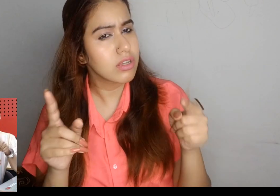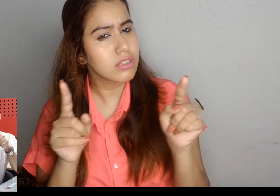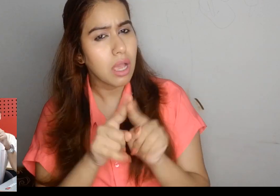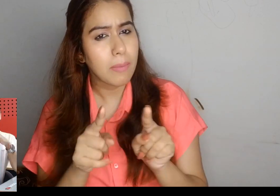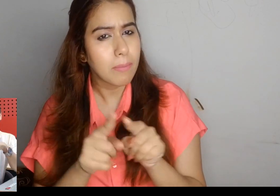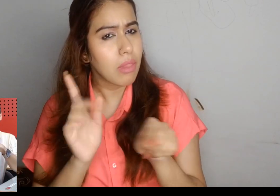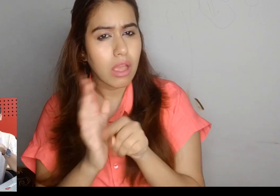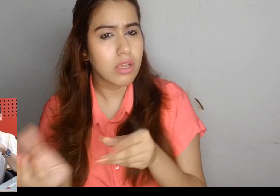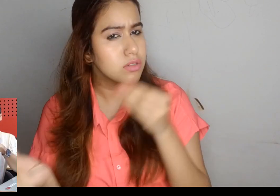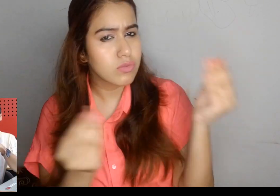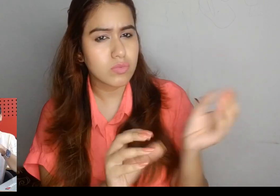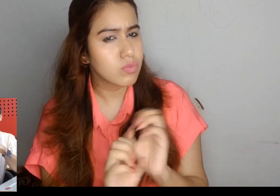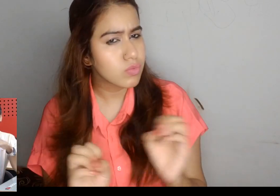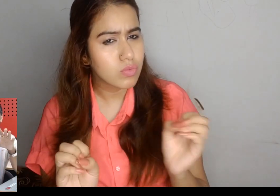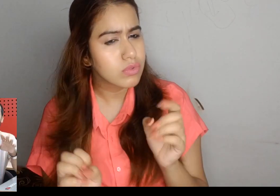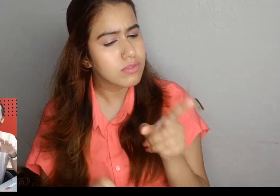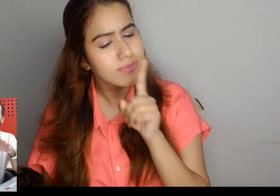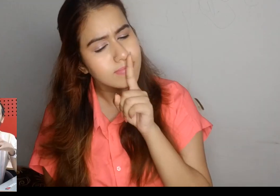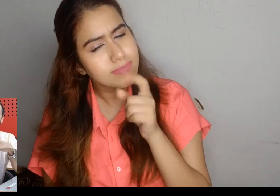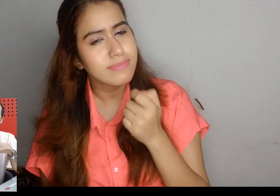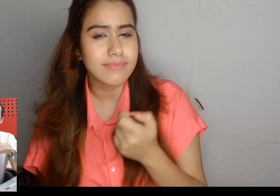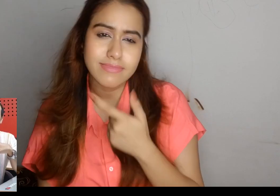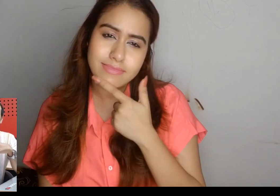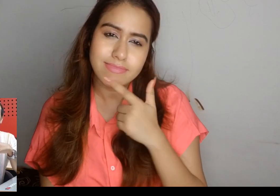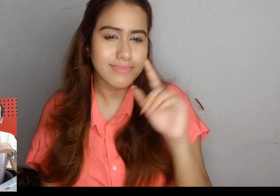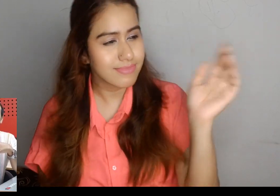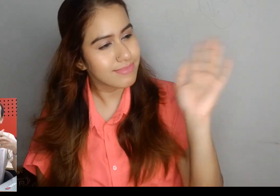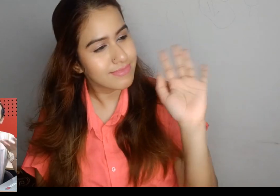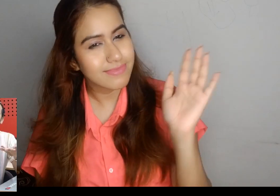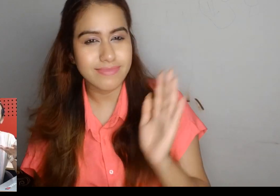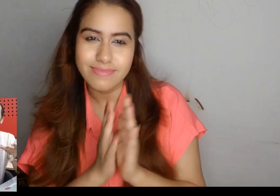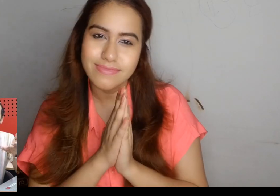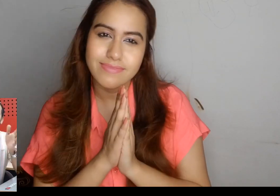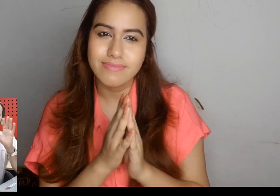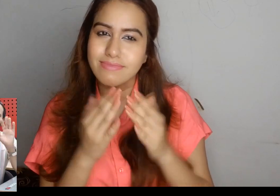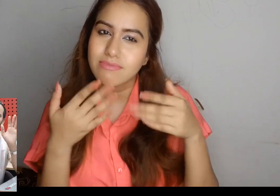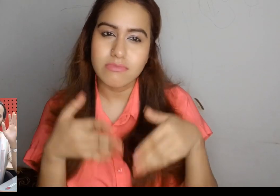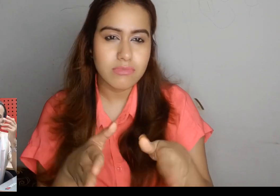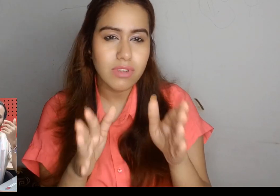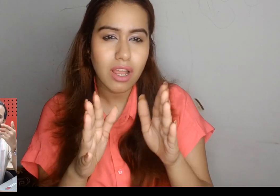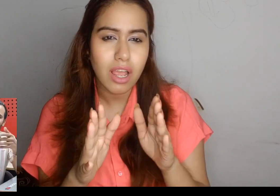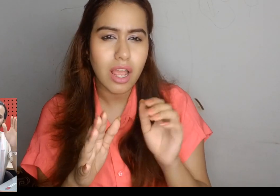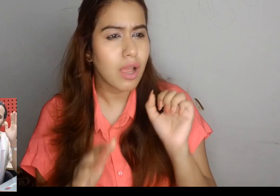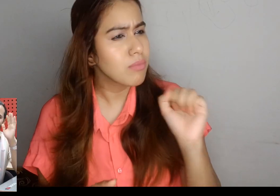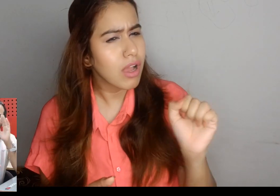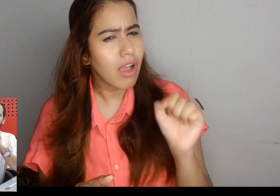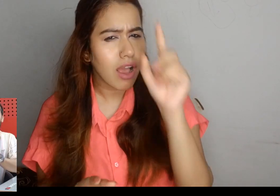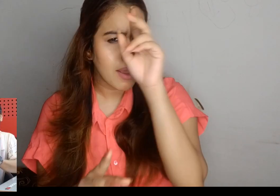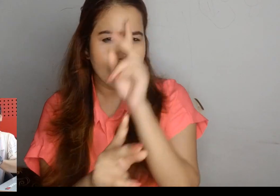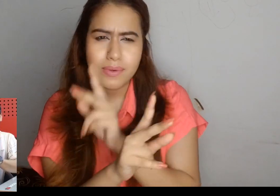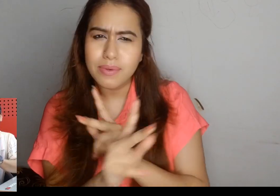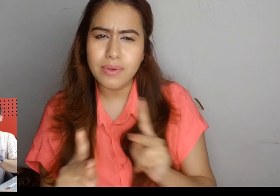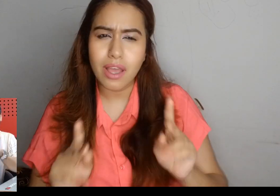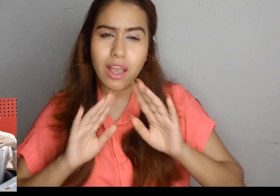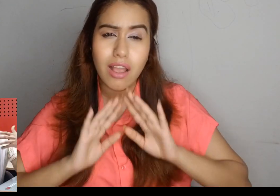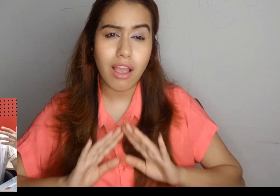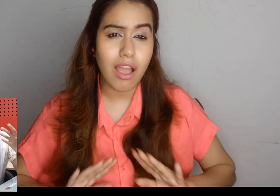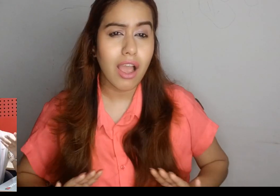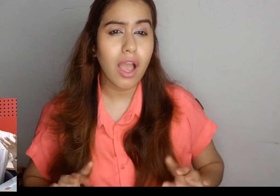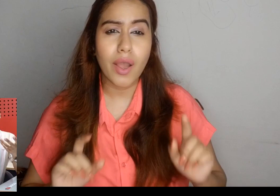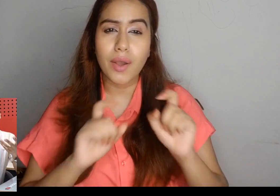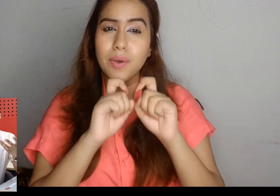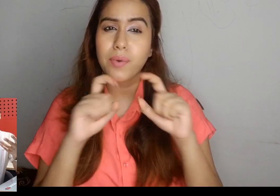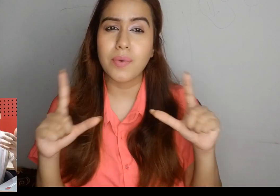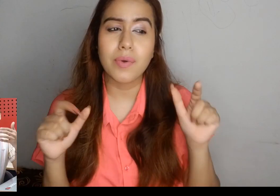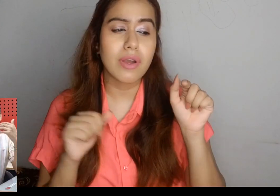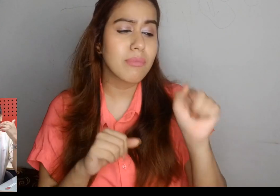गलती है वो आपको उल्टा सीधा कह रहा है, गालियां दे रहा है, तब भी आप चुप हैं। मुस्कुरा करके, हाथ हिला के, नमस्कार करके आगे निकल आए। इतने